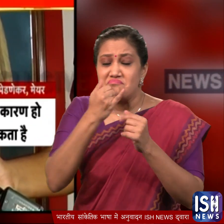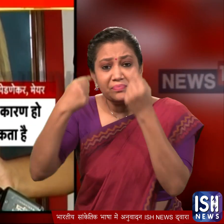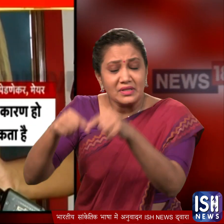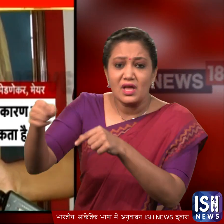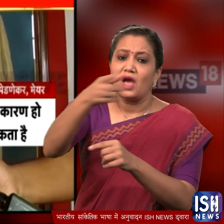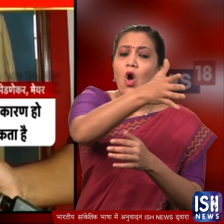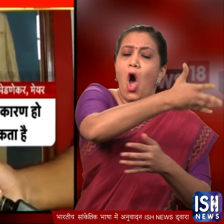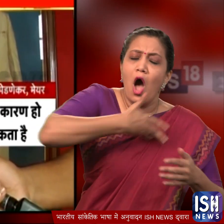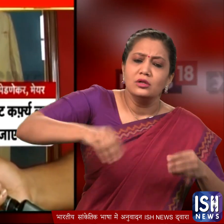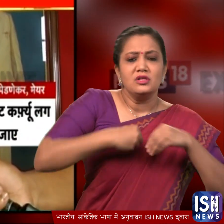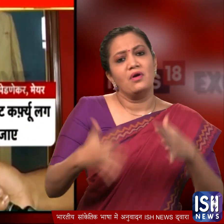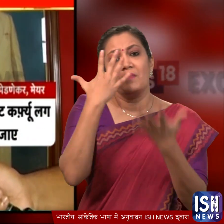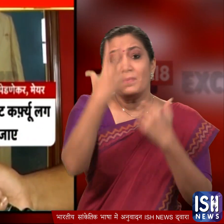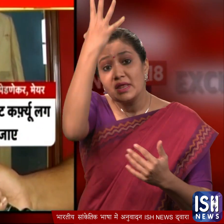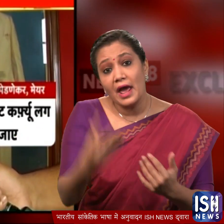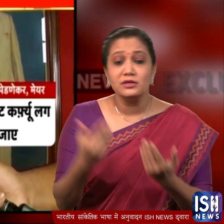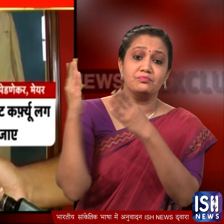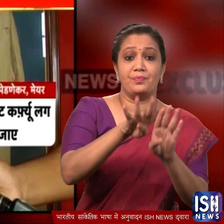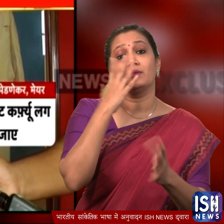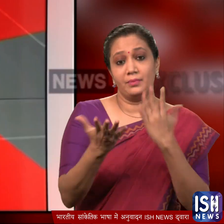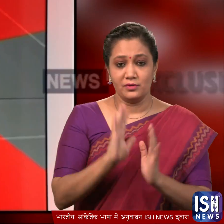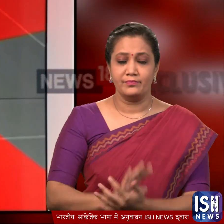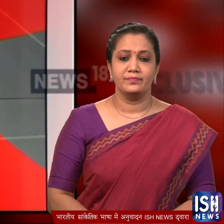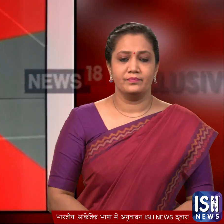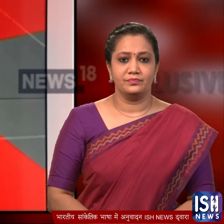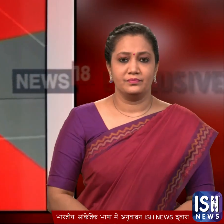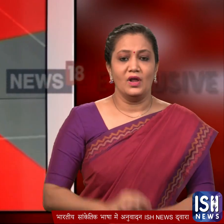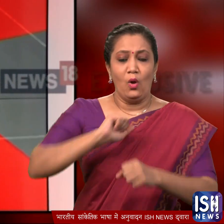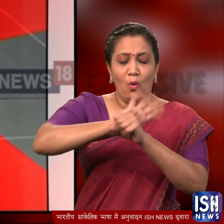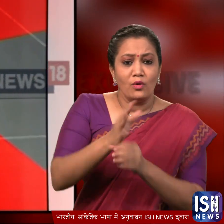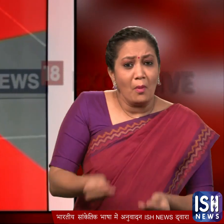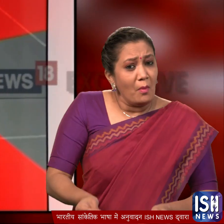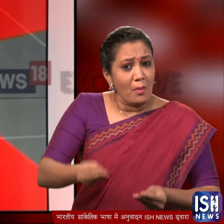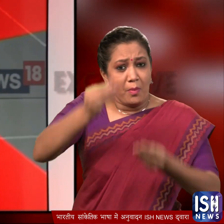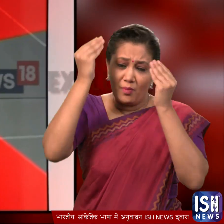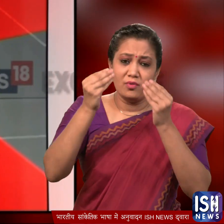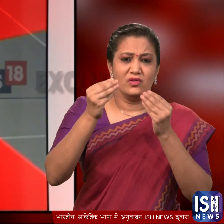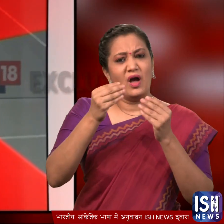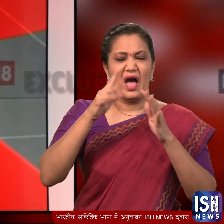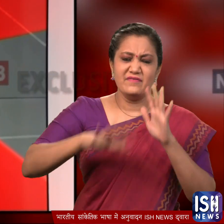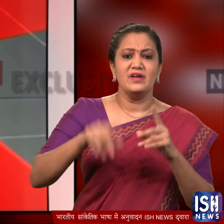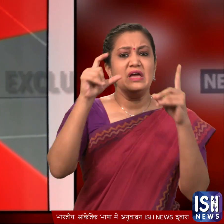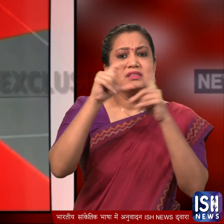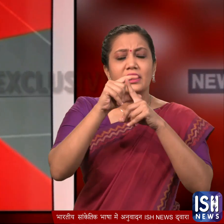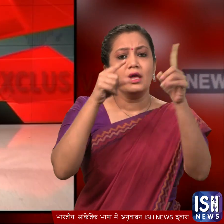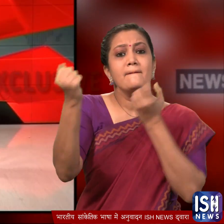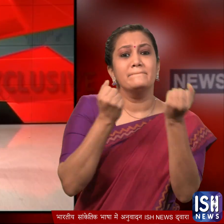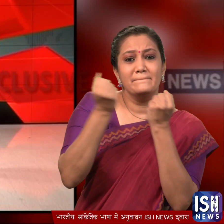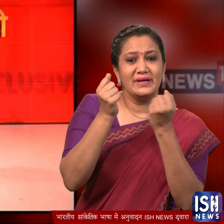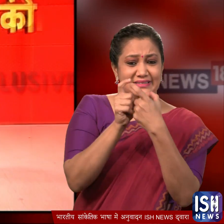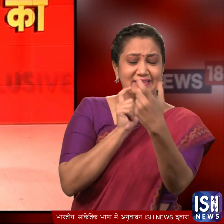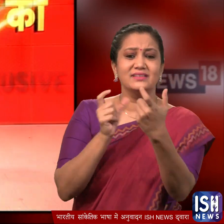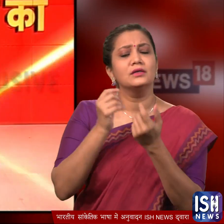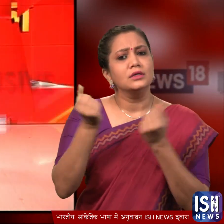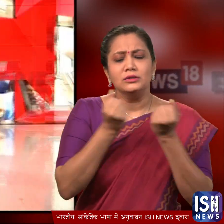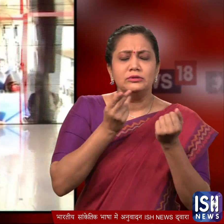कारण में भी नाइट कर्फ्यू लग सकता है। कोरोना के मरीजों की संख्या एक बार फिर बढ़ने के बावजूद दिल्ली में बसों में